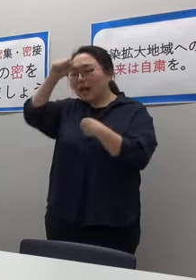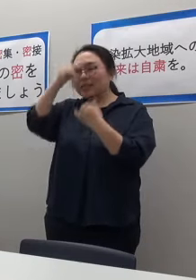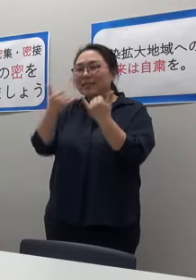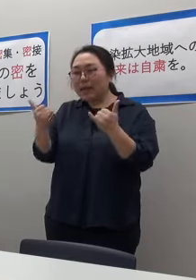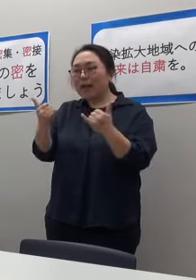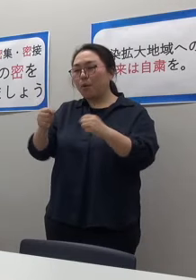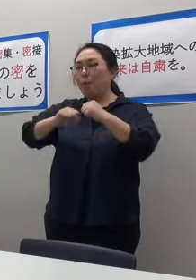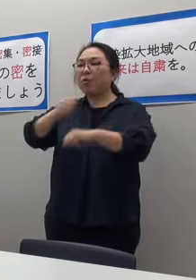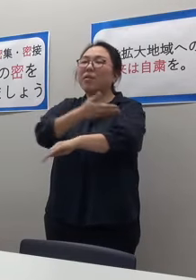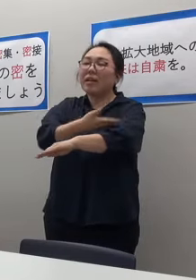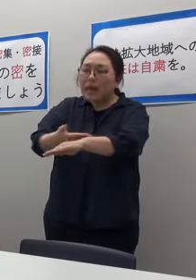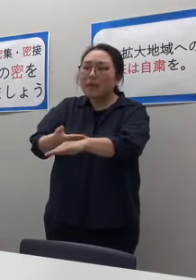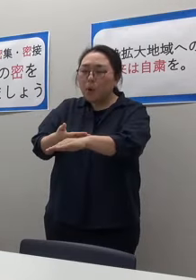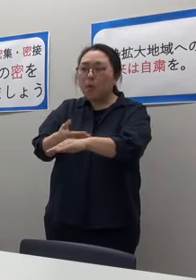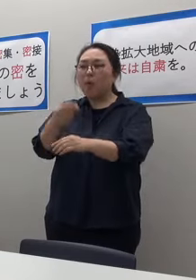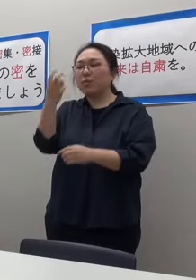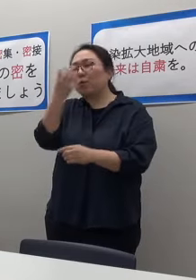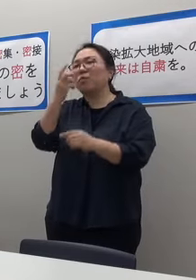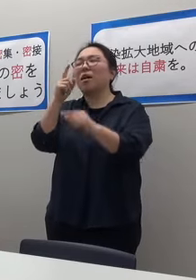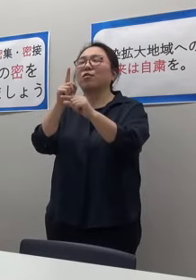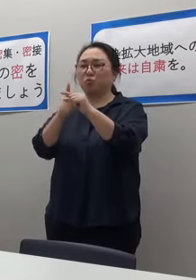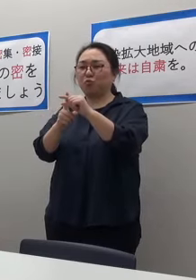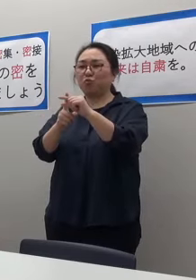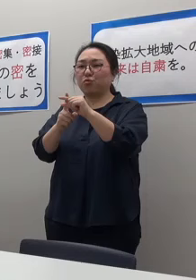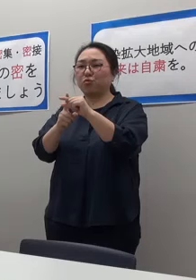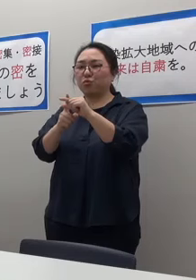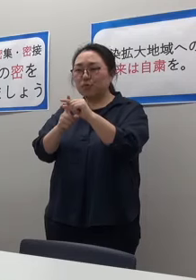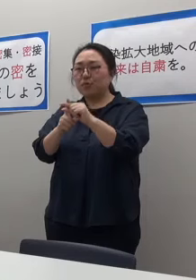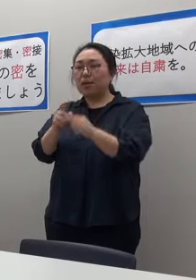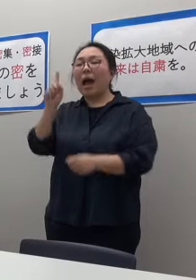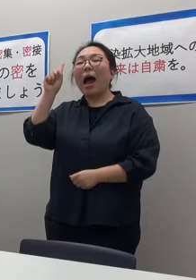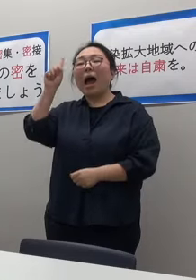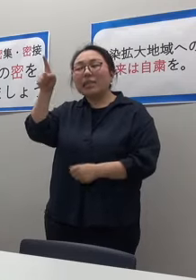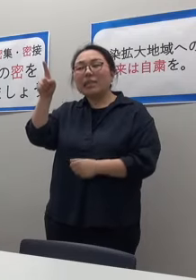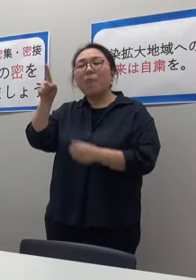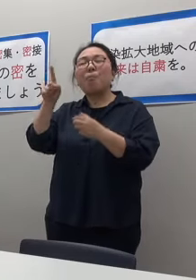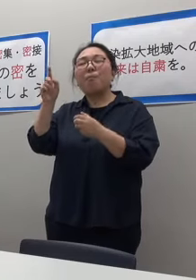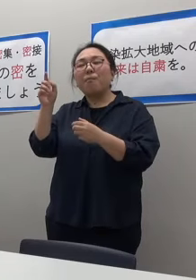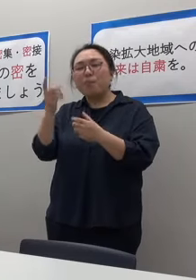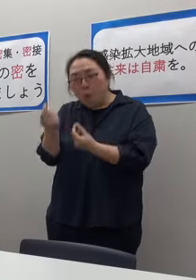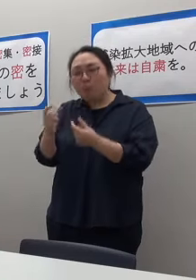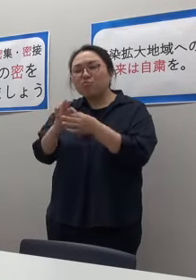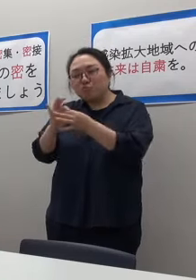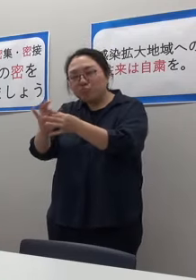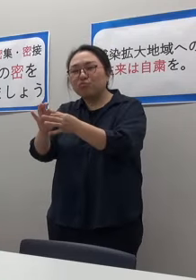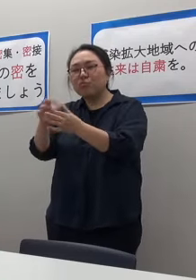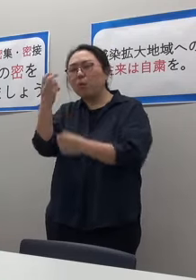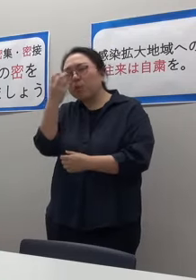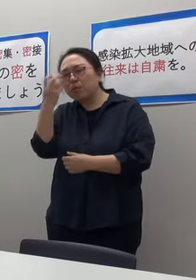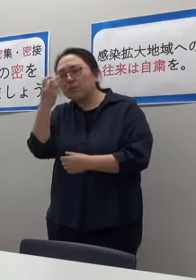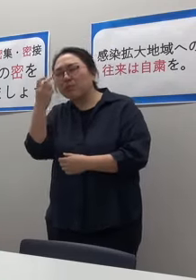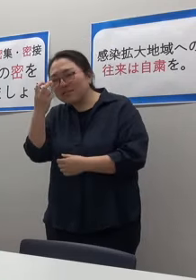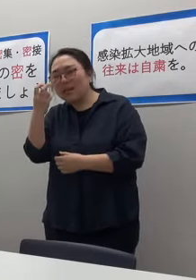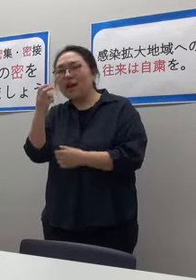への連絡等を行っているところでございます。詳しい調査は、明日以降も行うこととして、いるところが多いため、毎回本